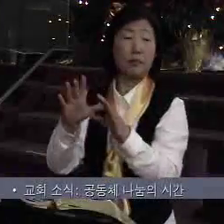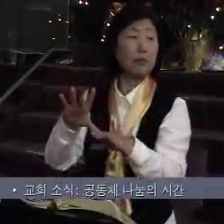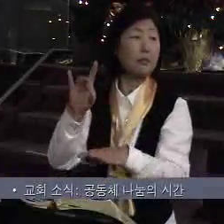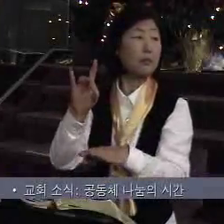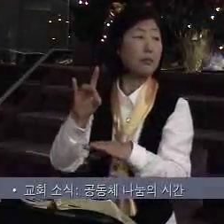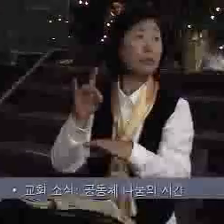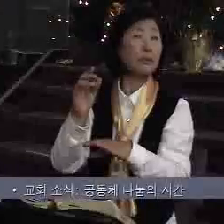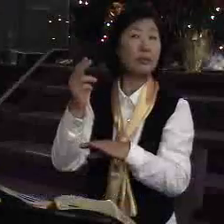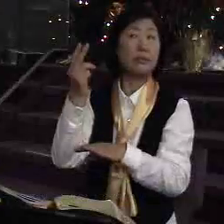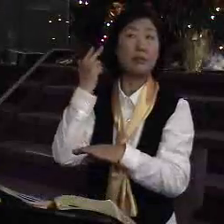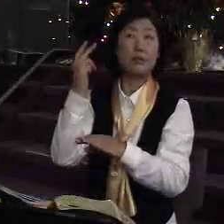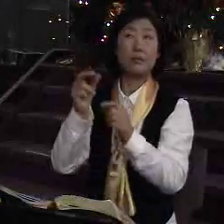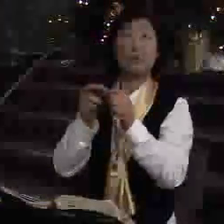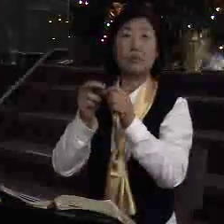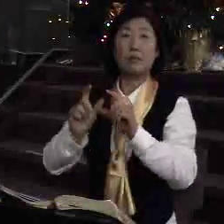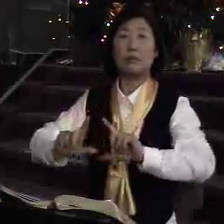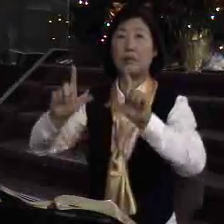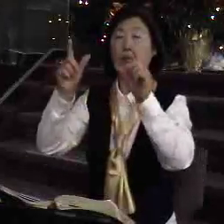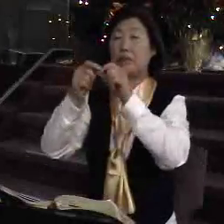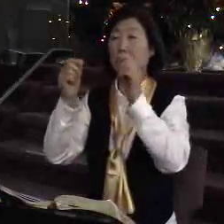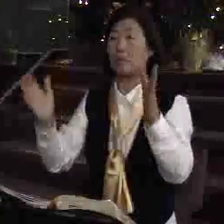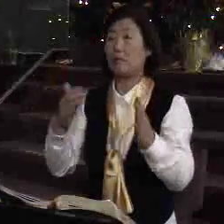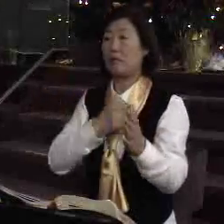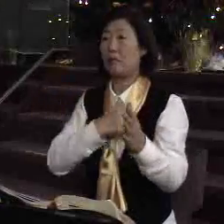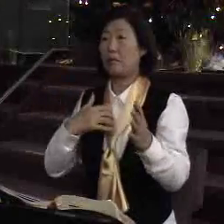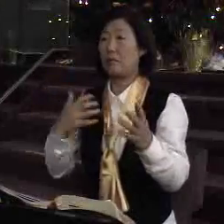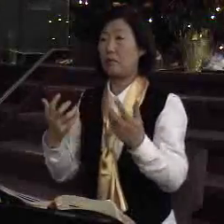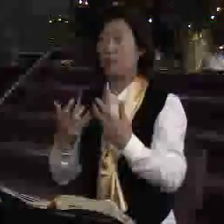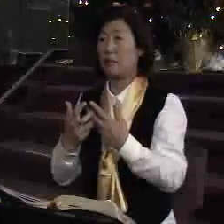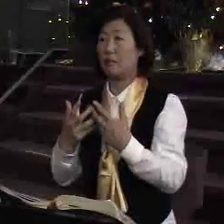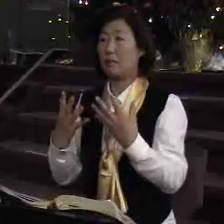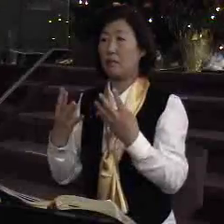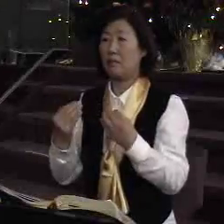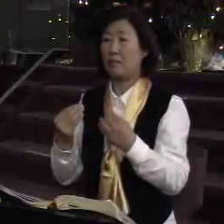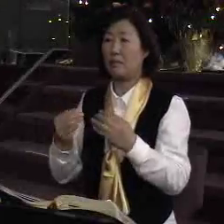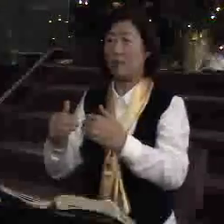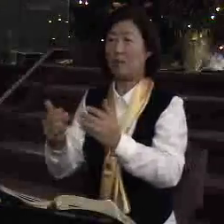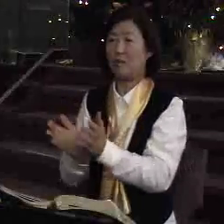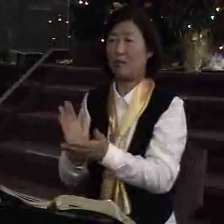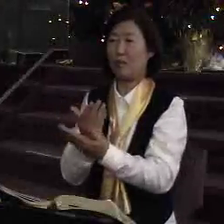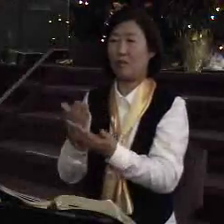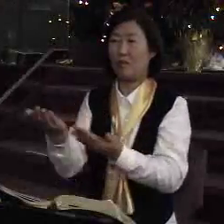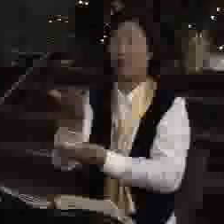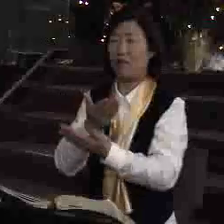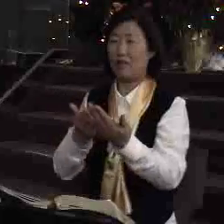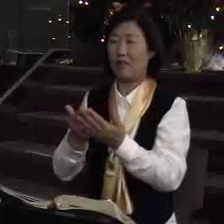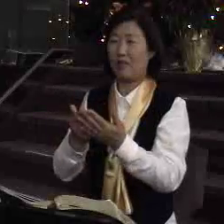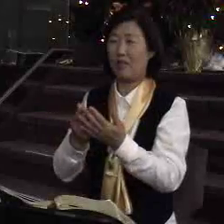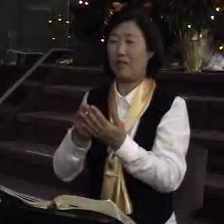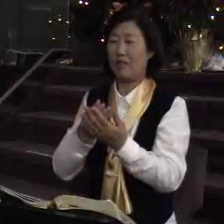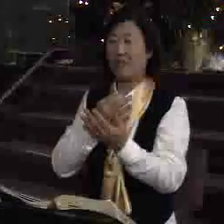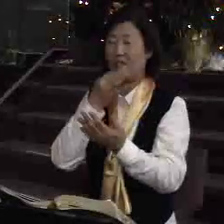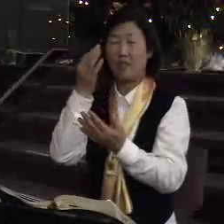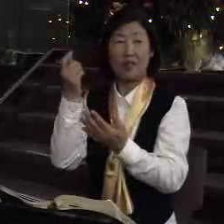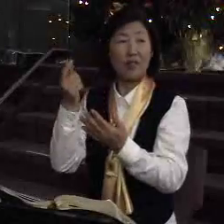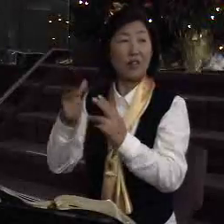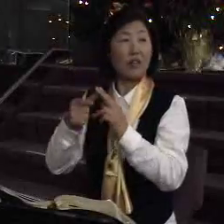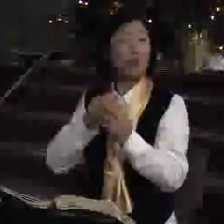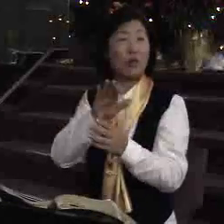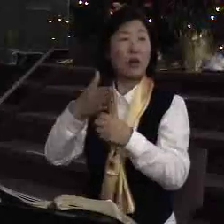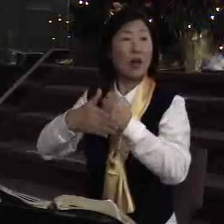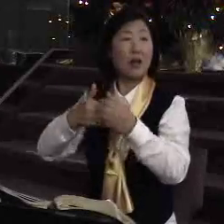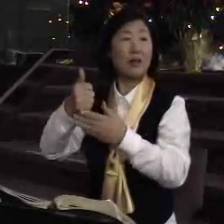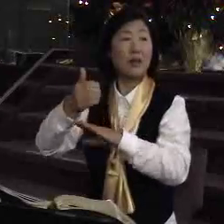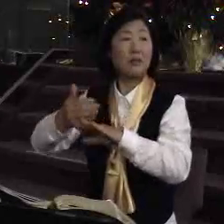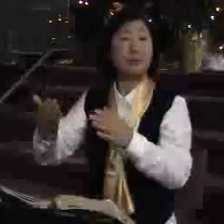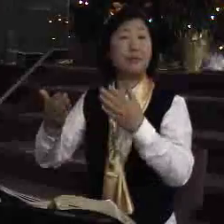먼저 지난 한 해 동안 풍성하게 공동체 나눌 수 있는 소식과 또 사역을 허락해 주신 우리 하나님께